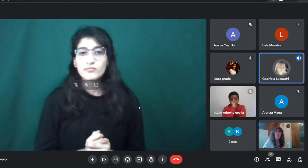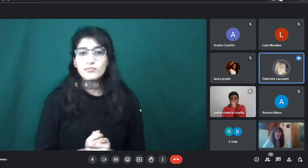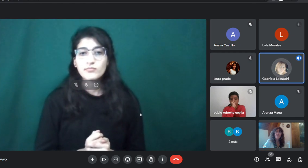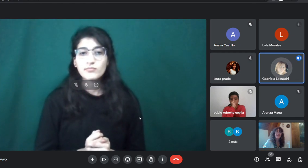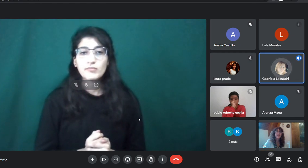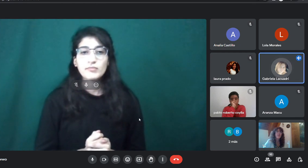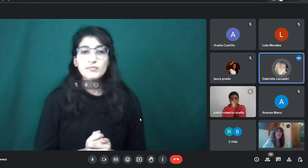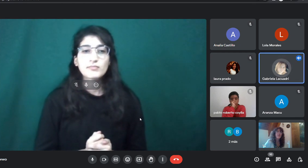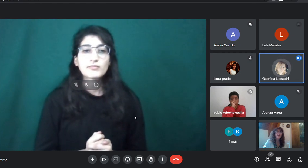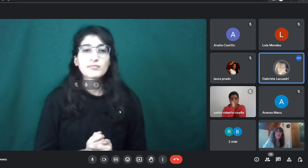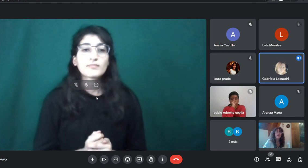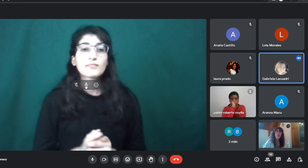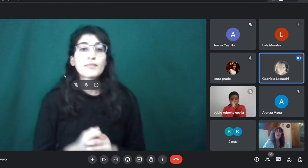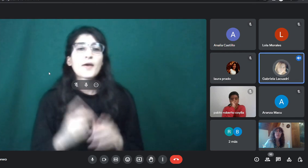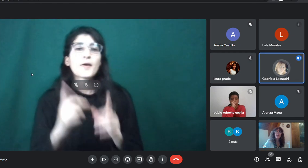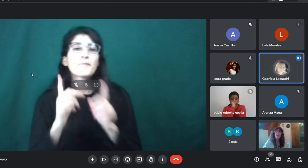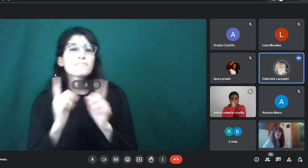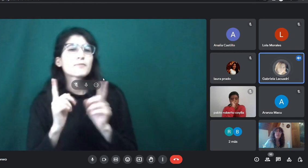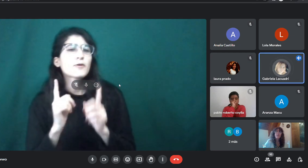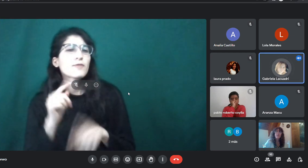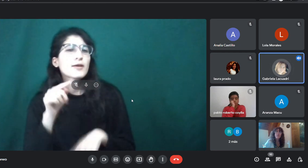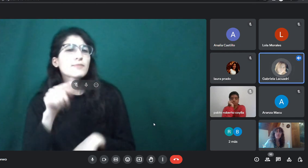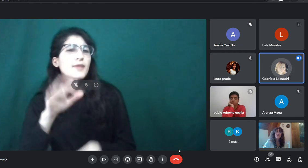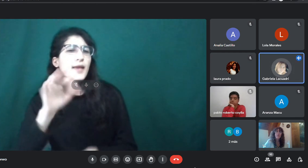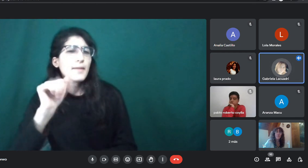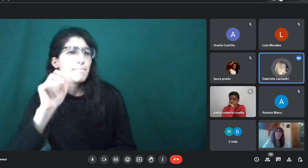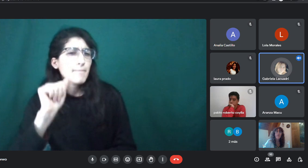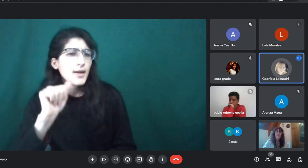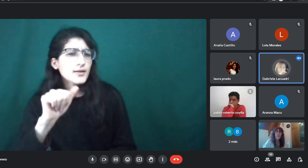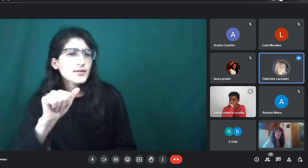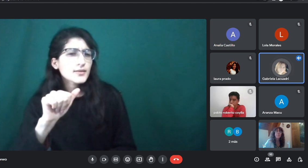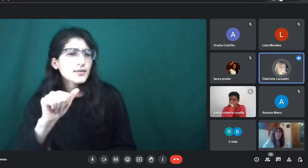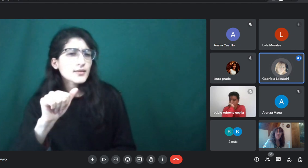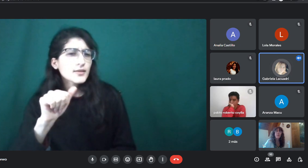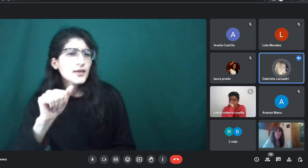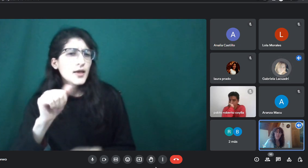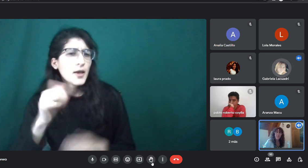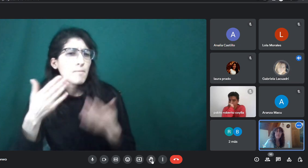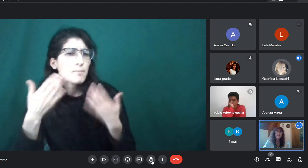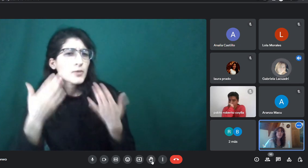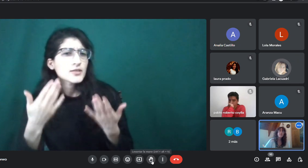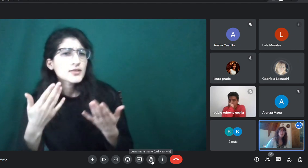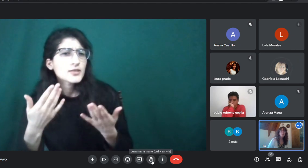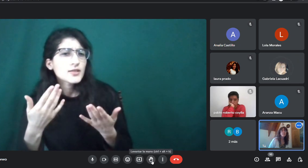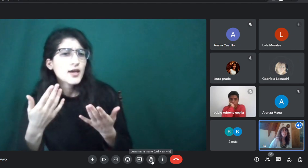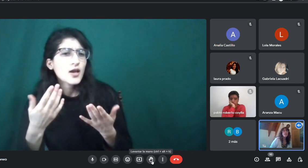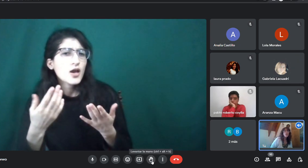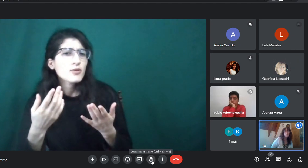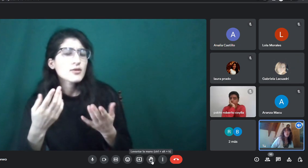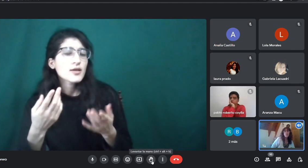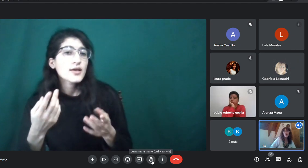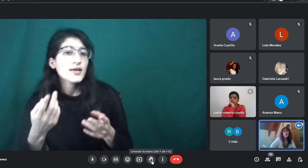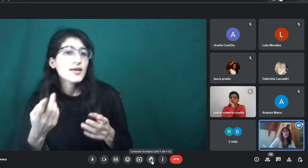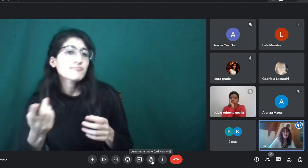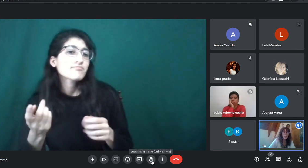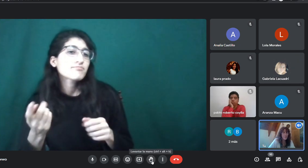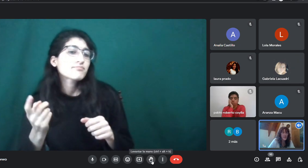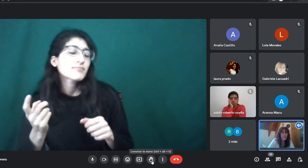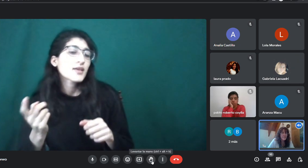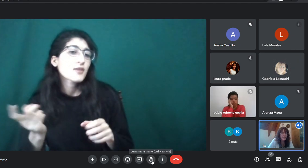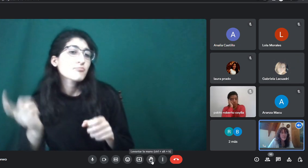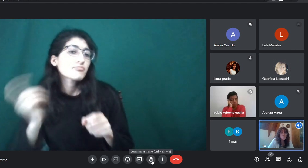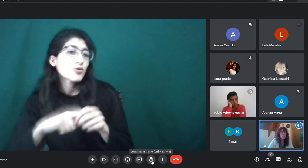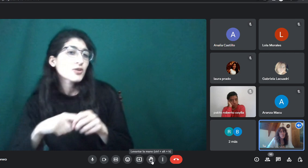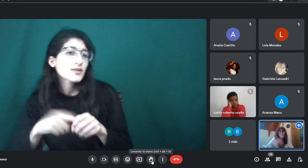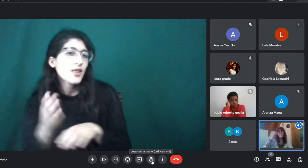Profe, el martes sería posible conectarnos otra vez tempranito, sí, como hoy, por favor. Si quieren un poquito antes también,